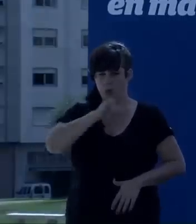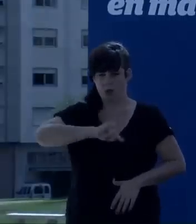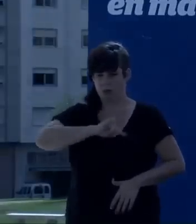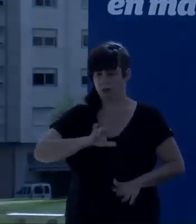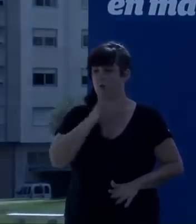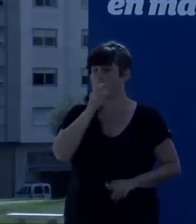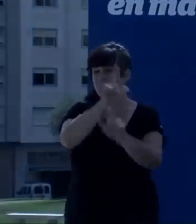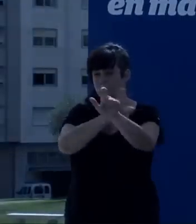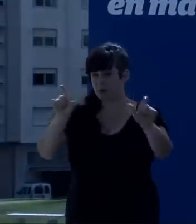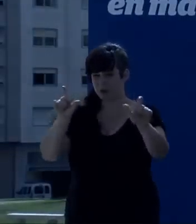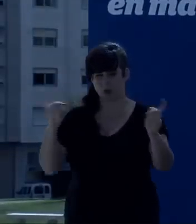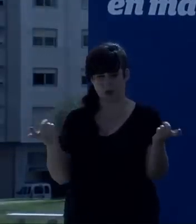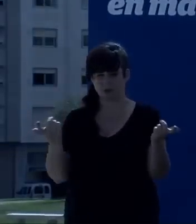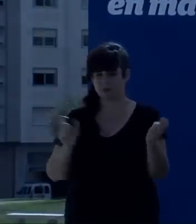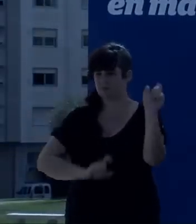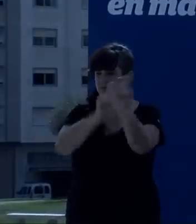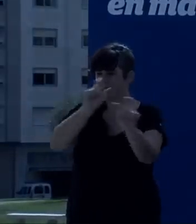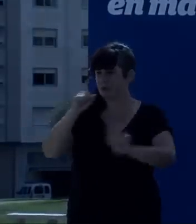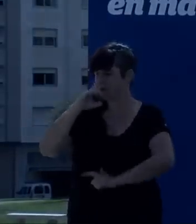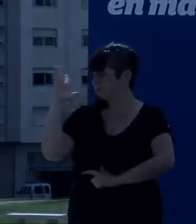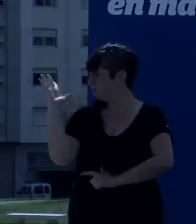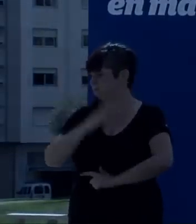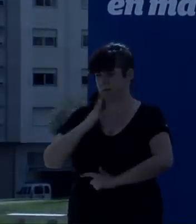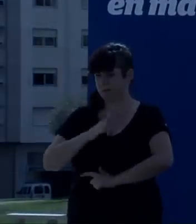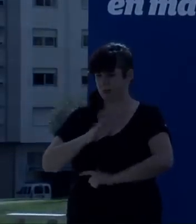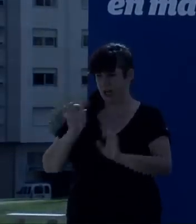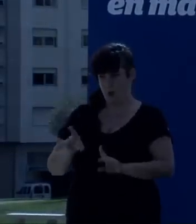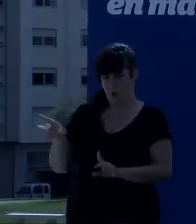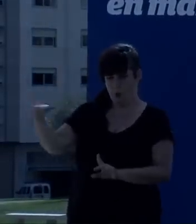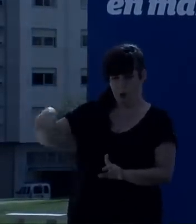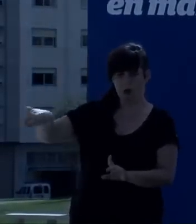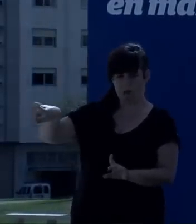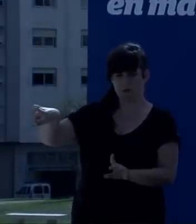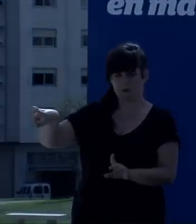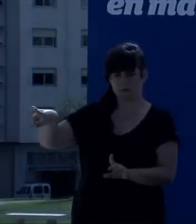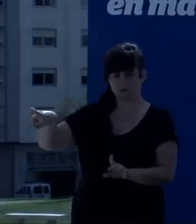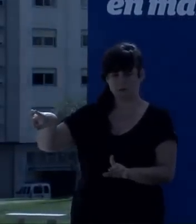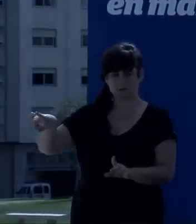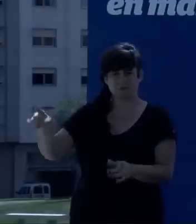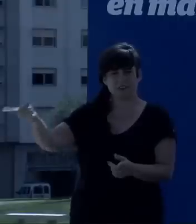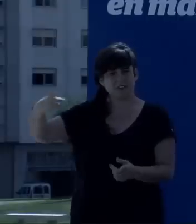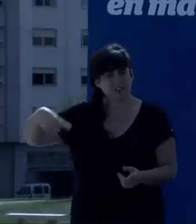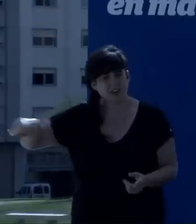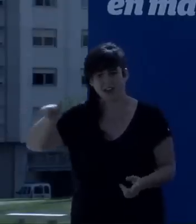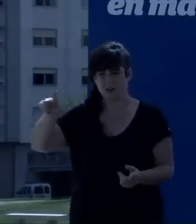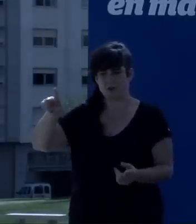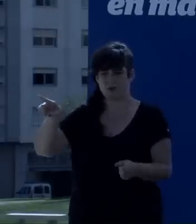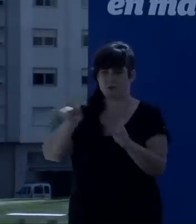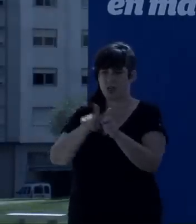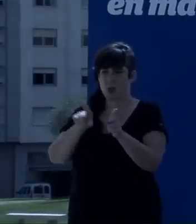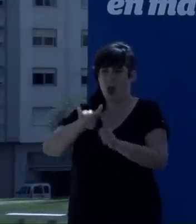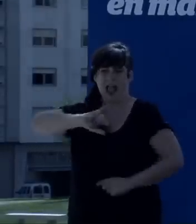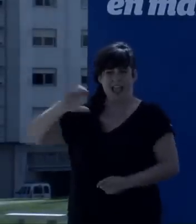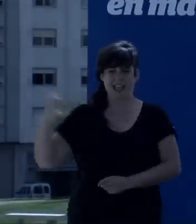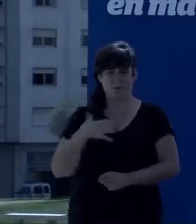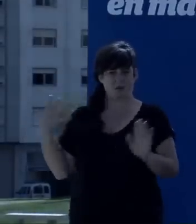personaxes que cheran que apestan como eses aínda non esteñan inhabilitados de por vida para exercer a